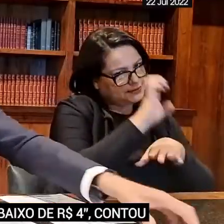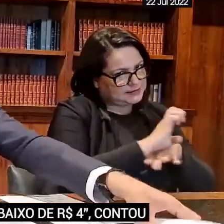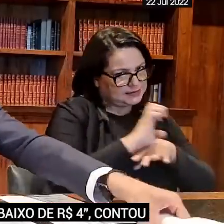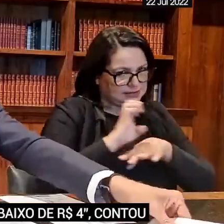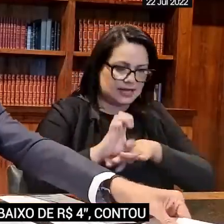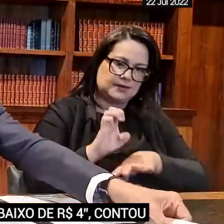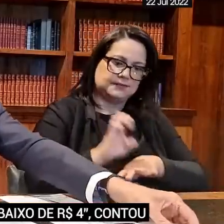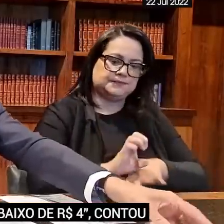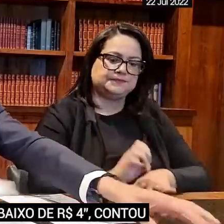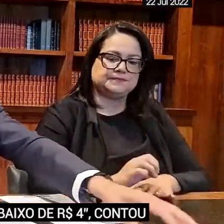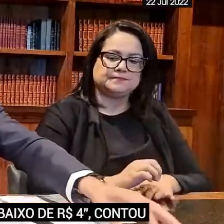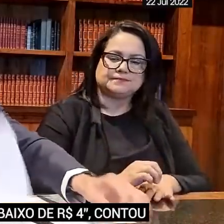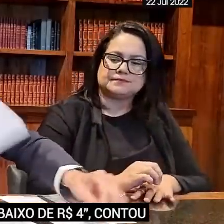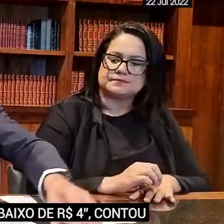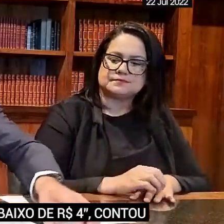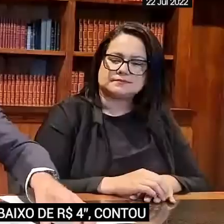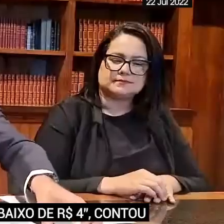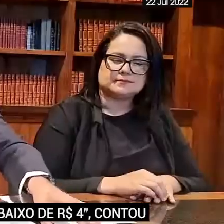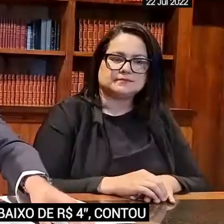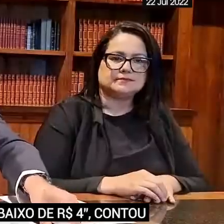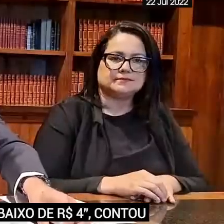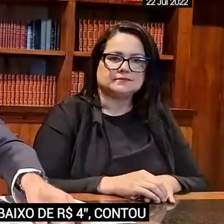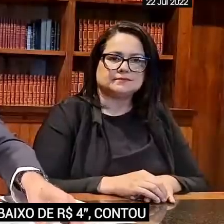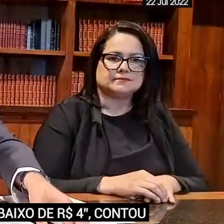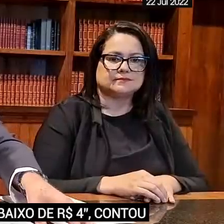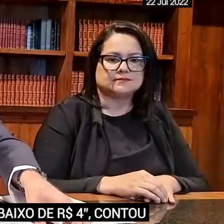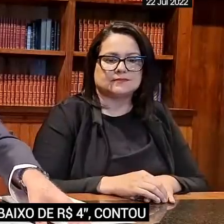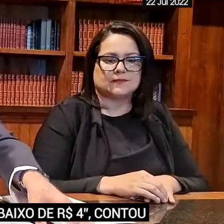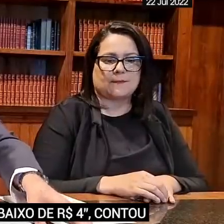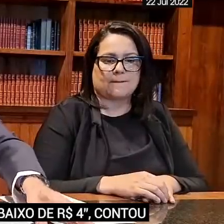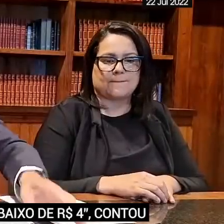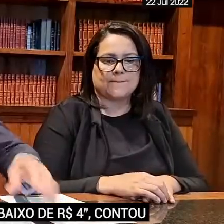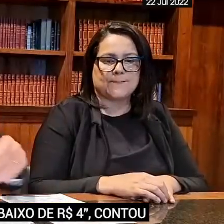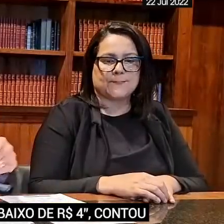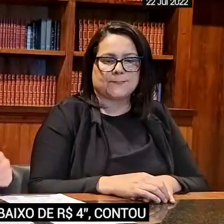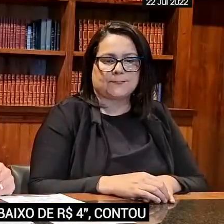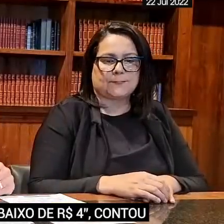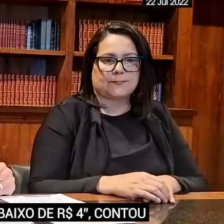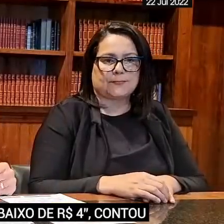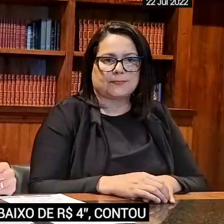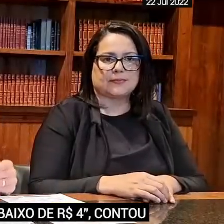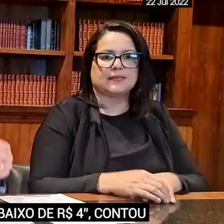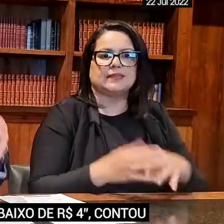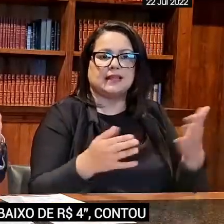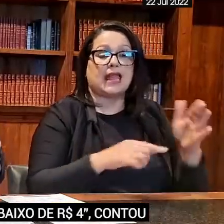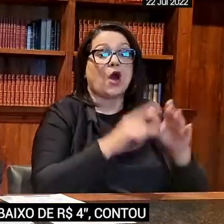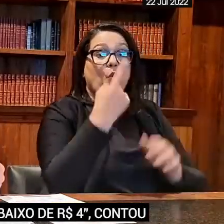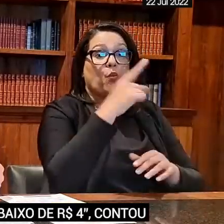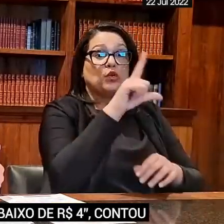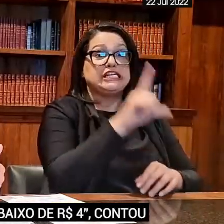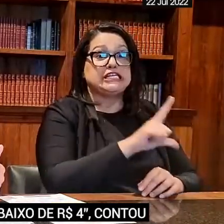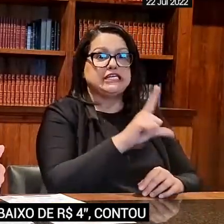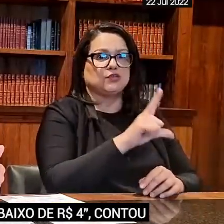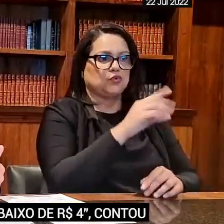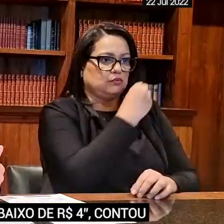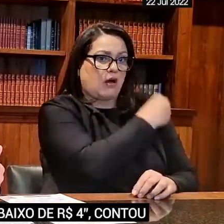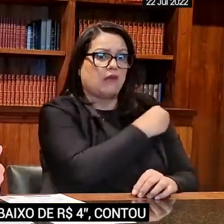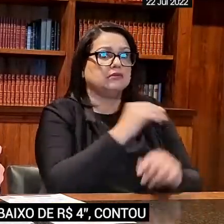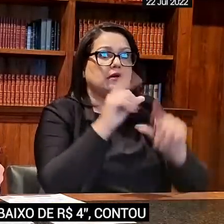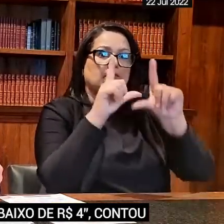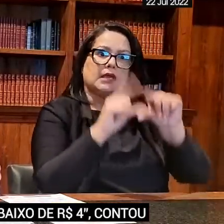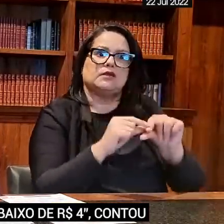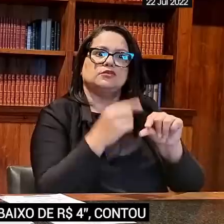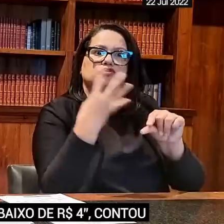que a queda a queda no valor do litro do álcool já está a baixa de